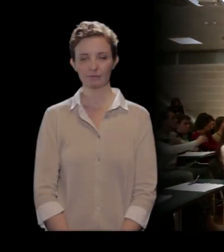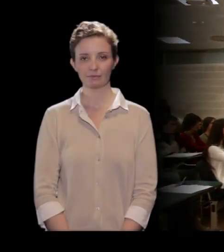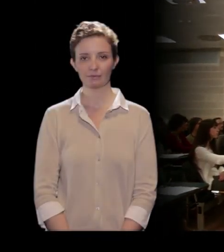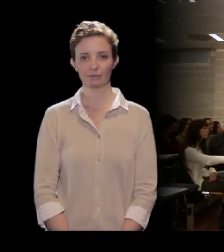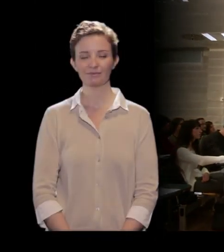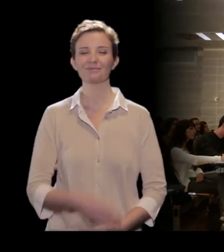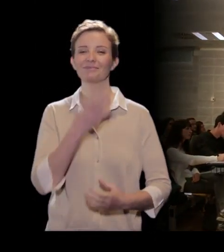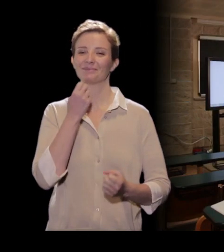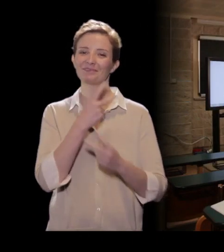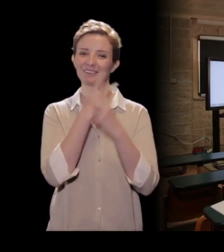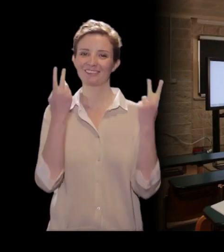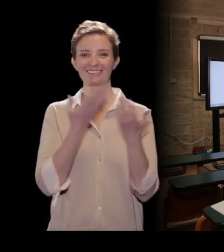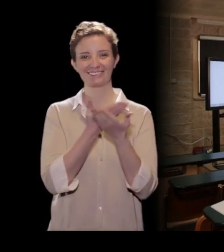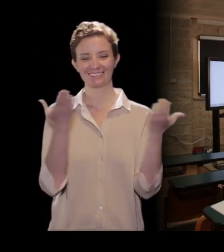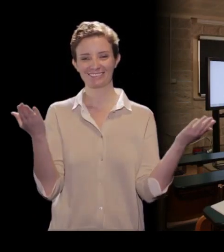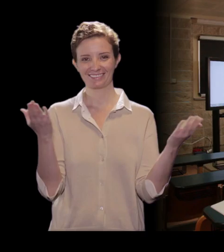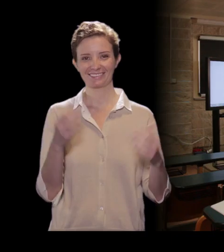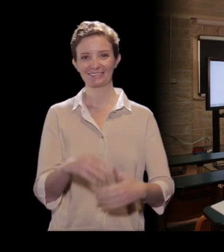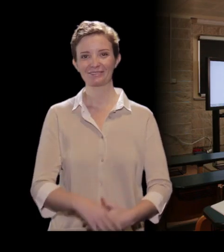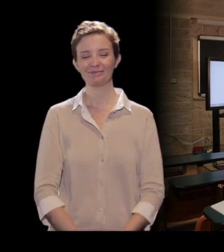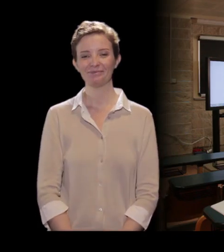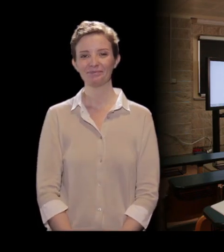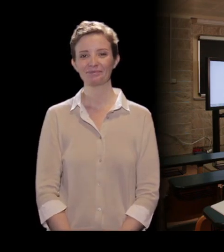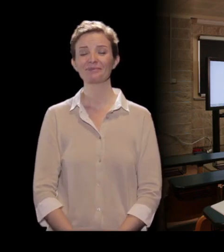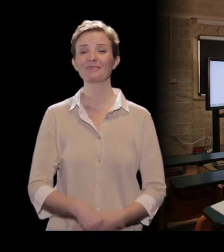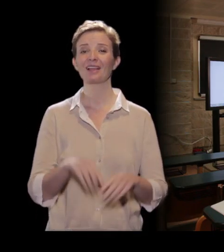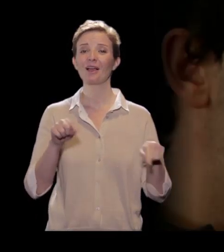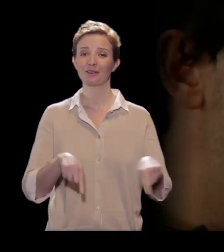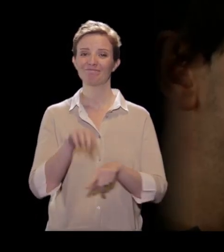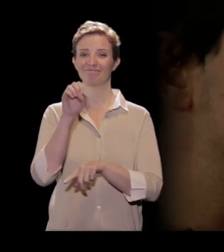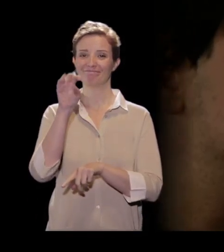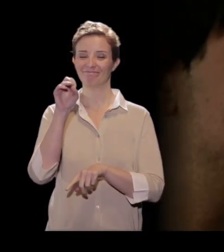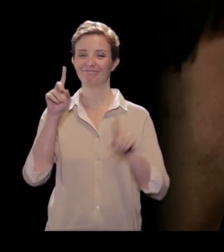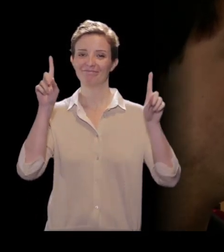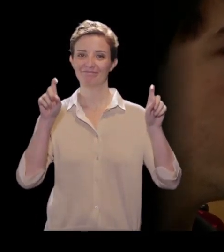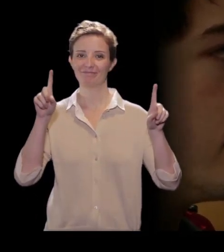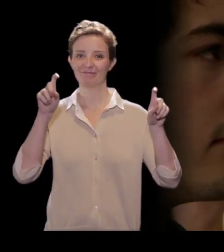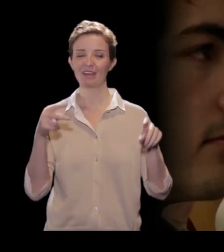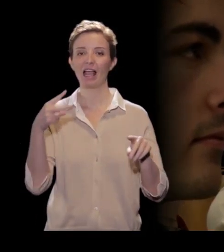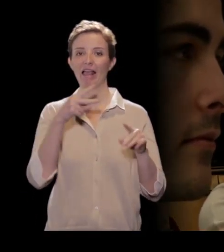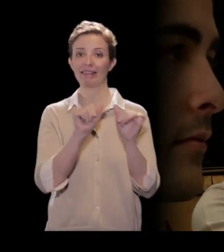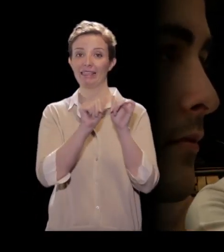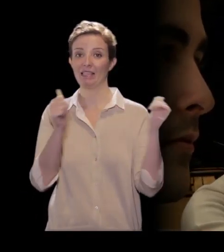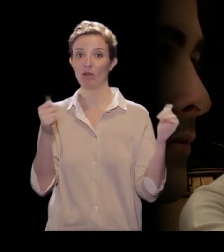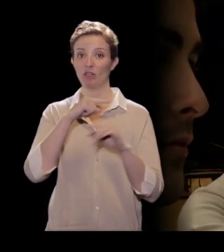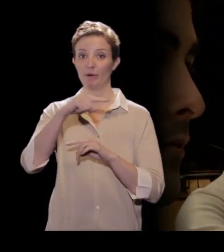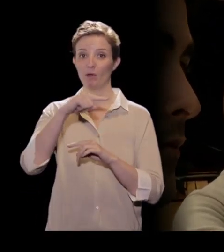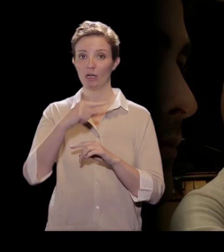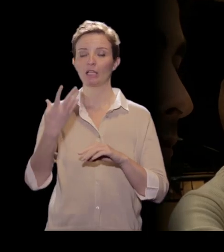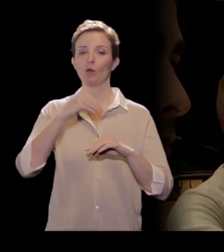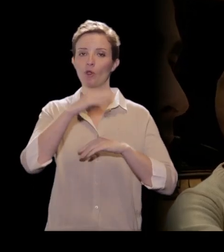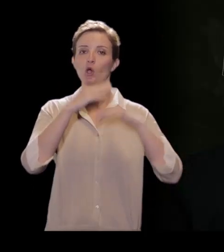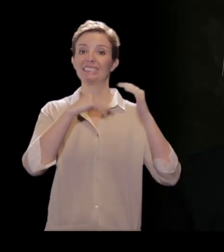buongiorno a tutti la lezione odierna riguarderà le di situazioni di primo grado e i sistemi di